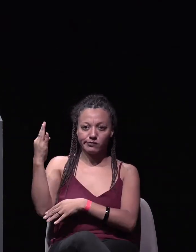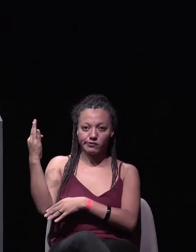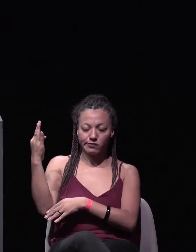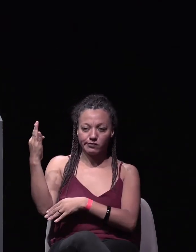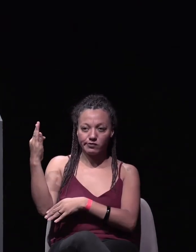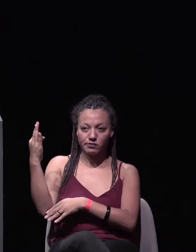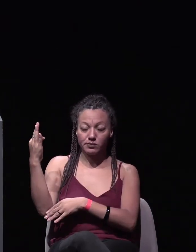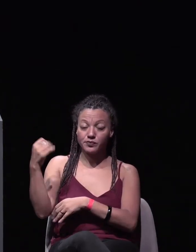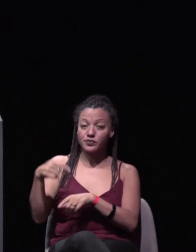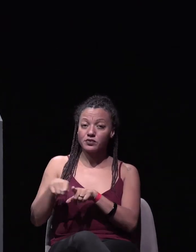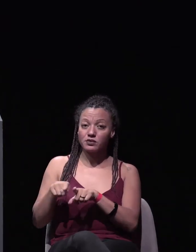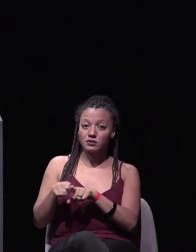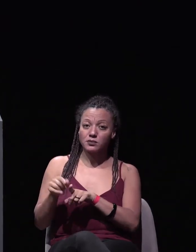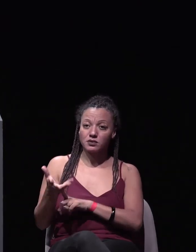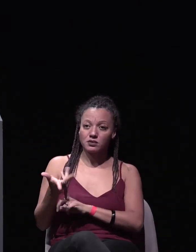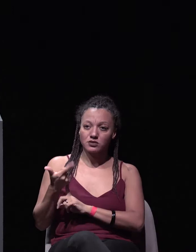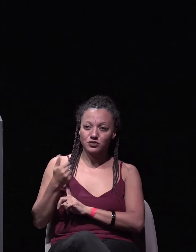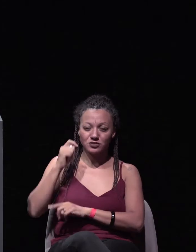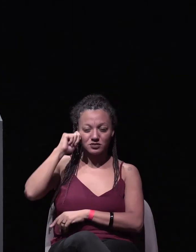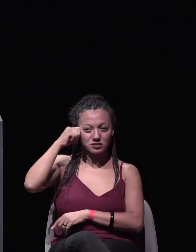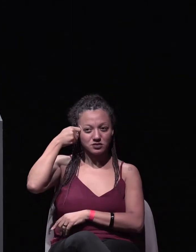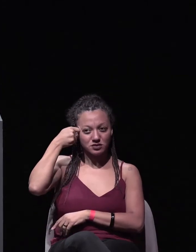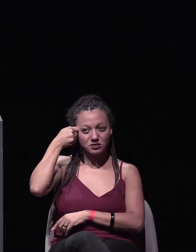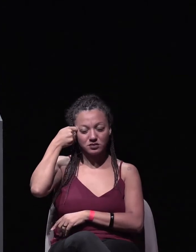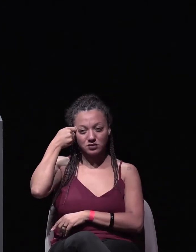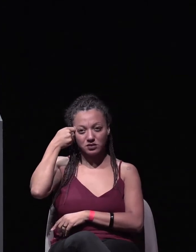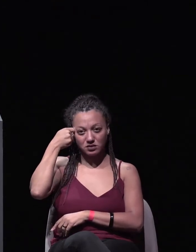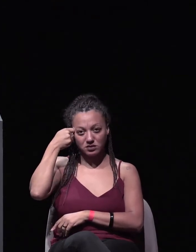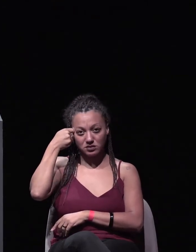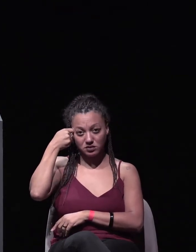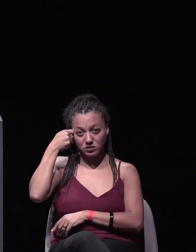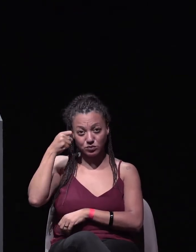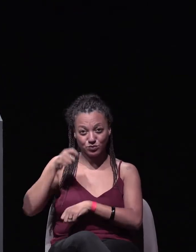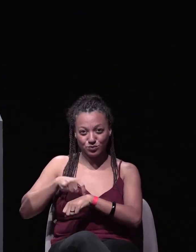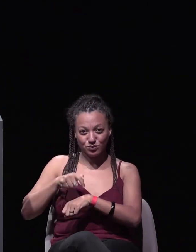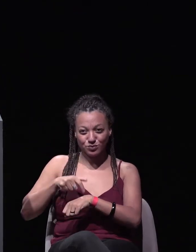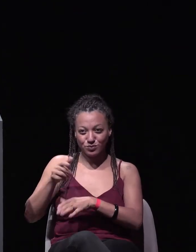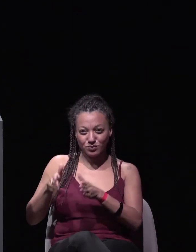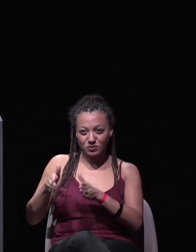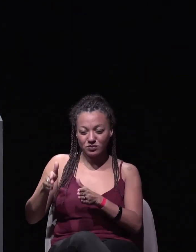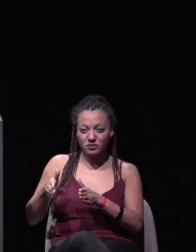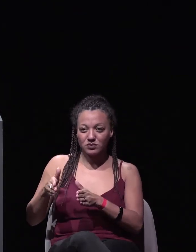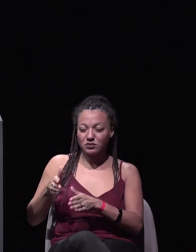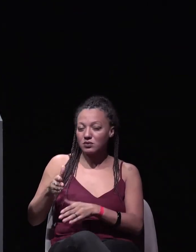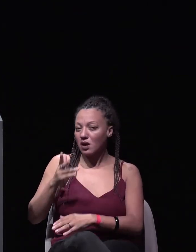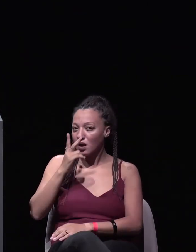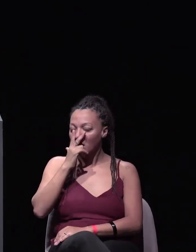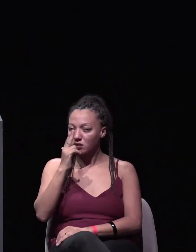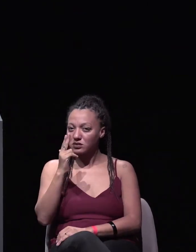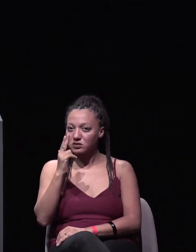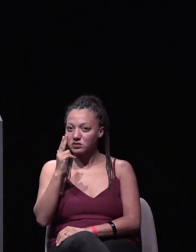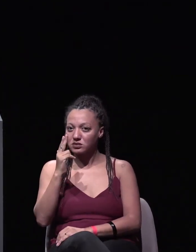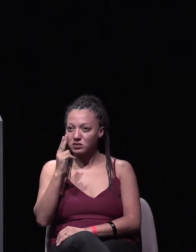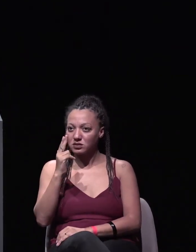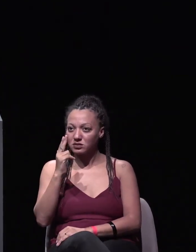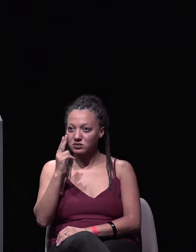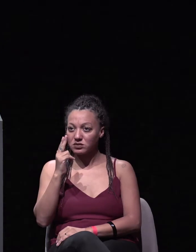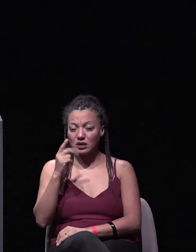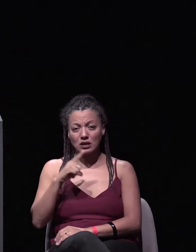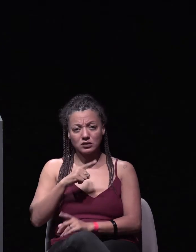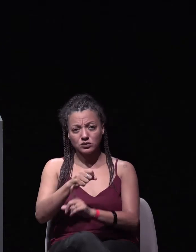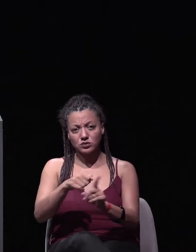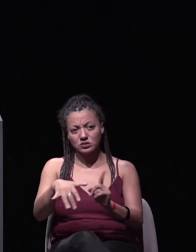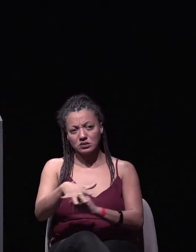lado, e também os artistas negros que estão atuando naquele momento, que acham que, mediante o que se observa